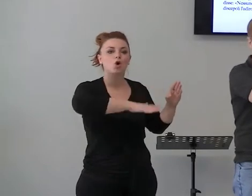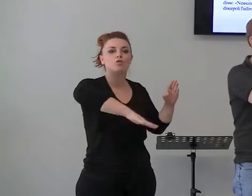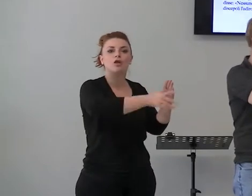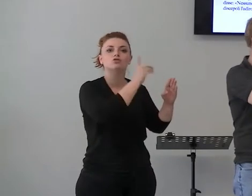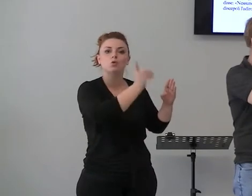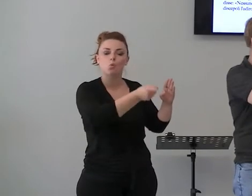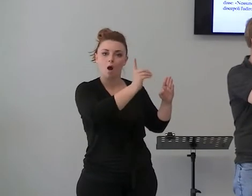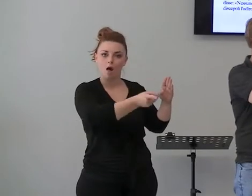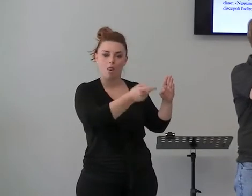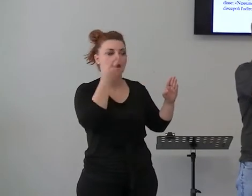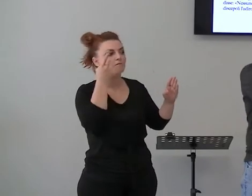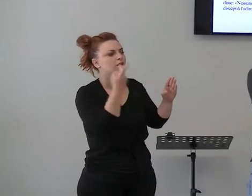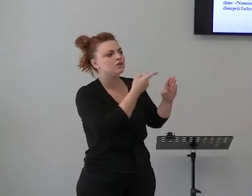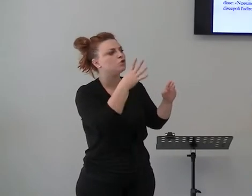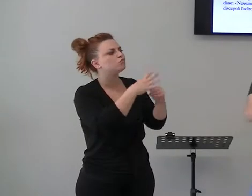Tempio.